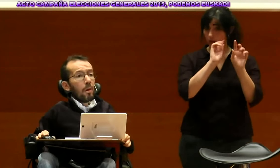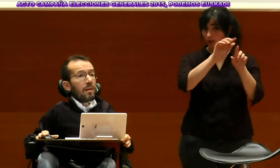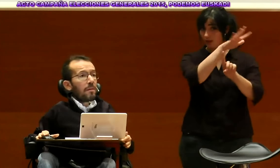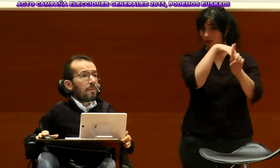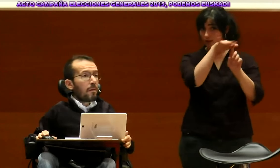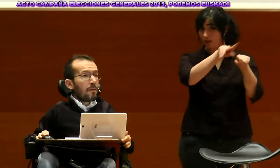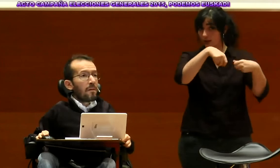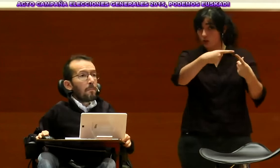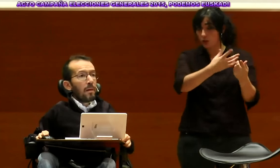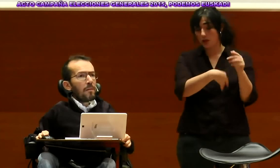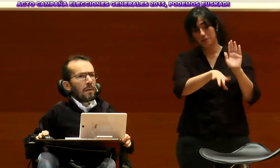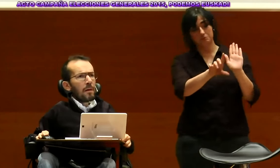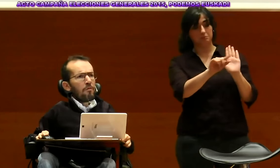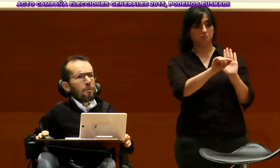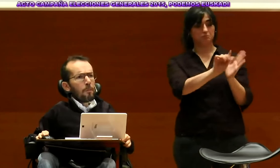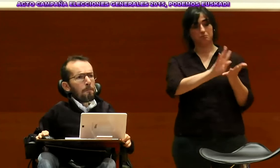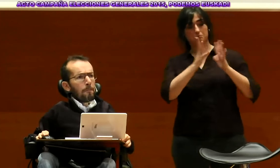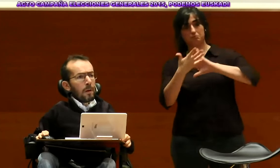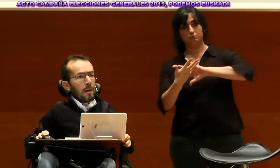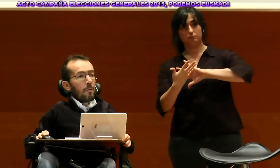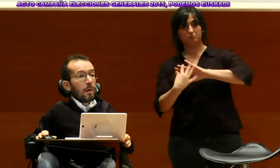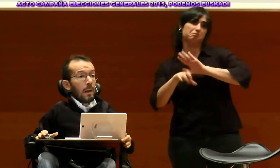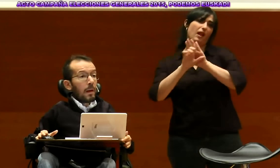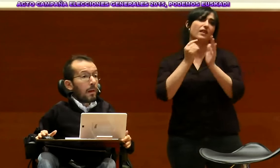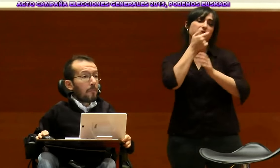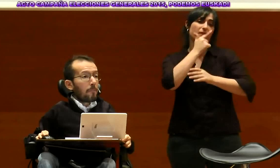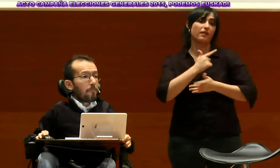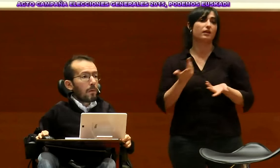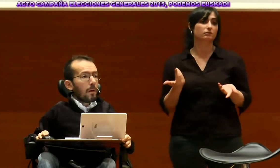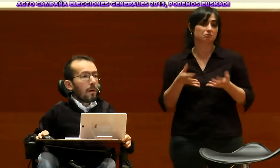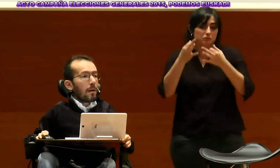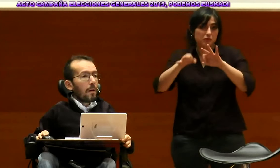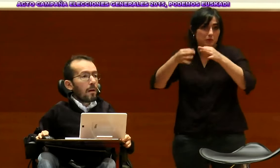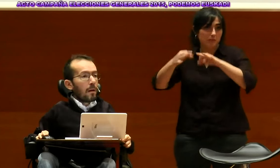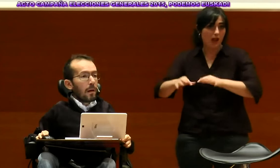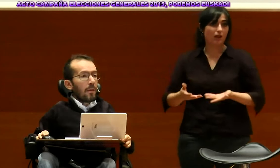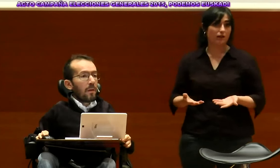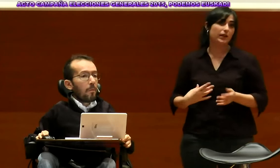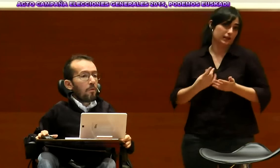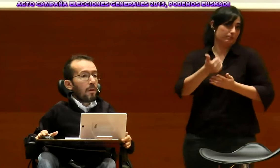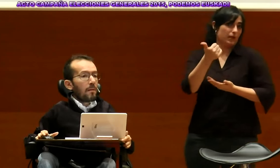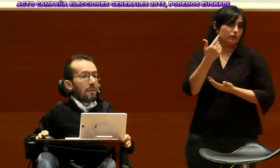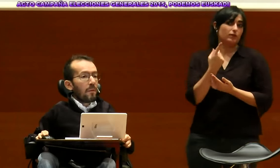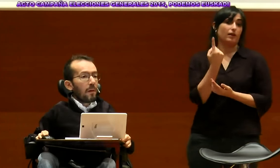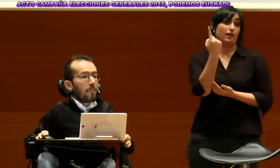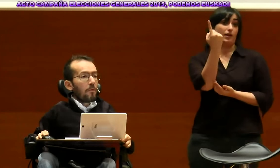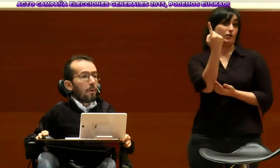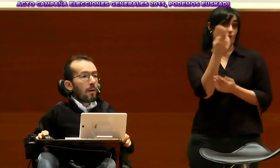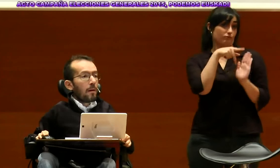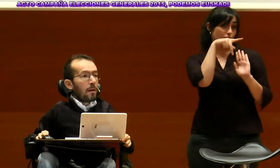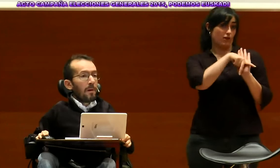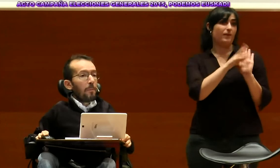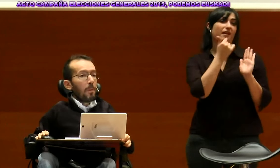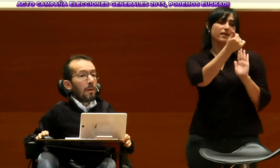con leyes simples, y de hecho hay una regla que dice que cuanto más sencilla es una